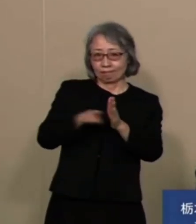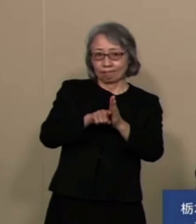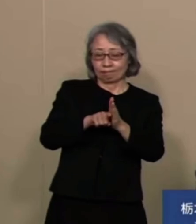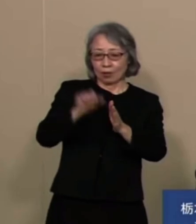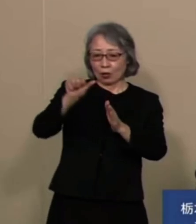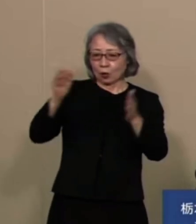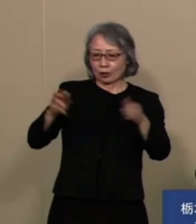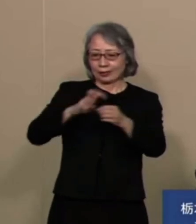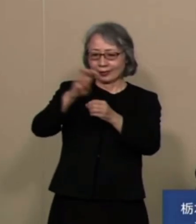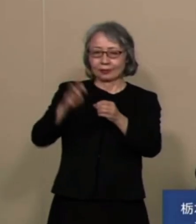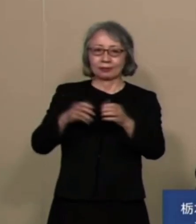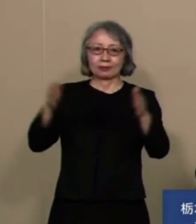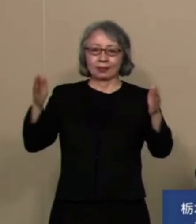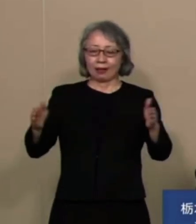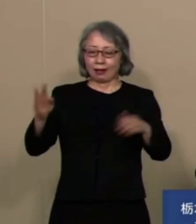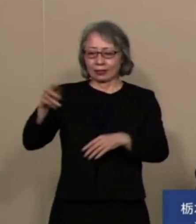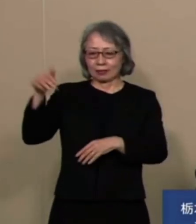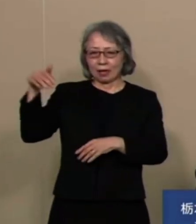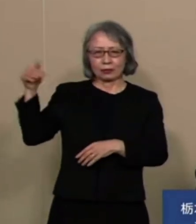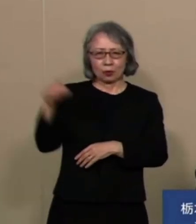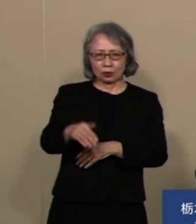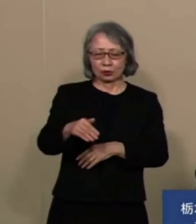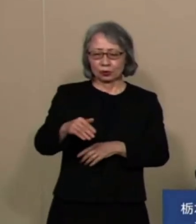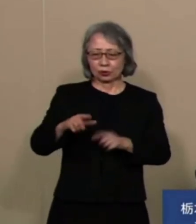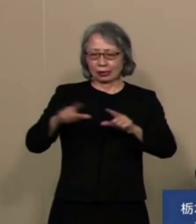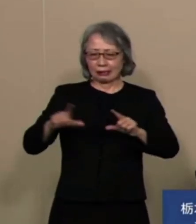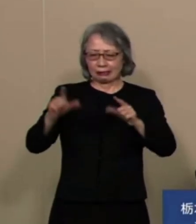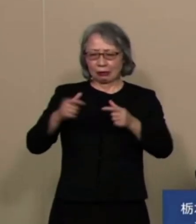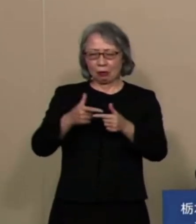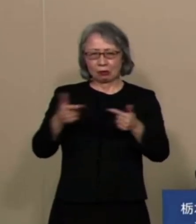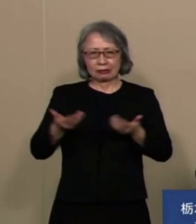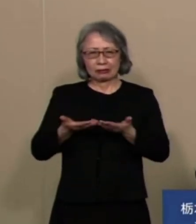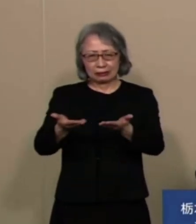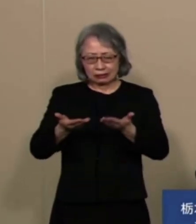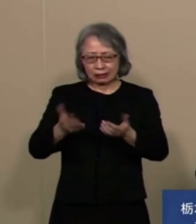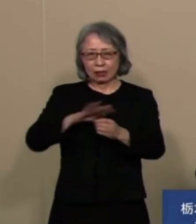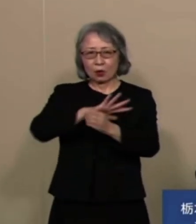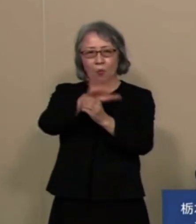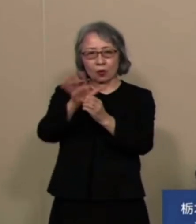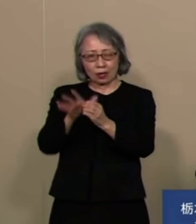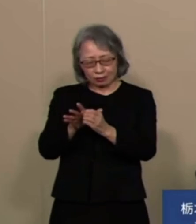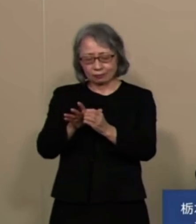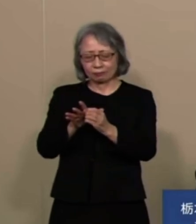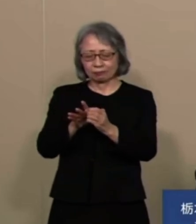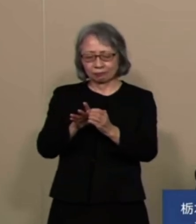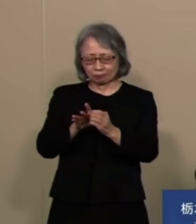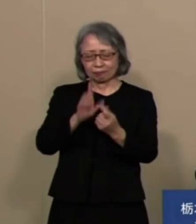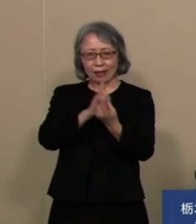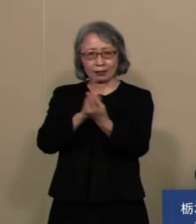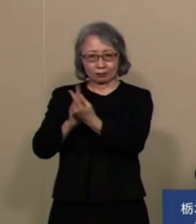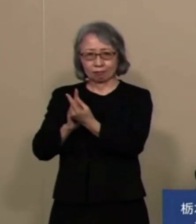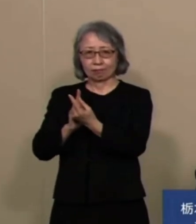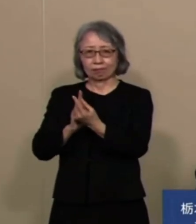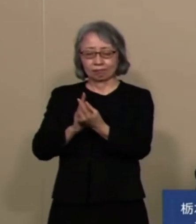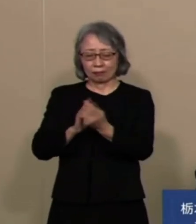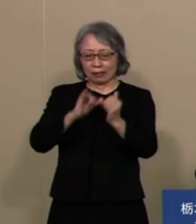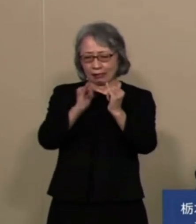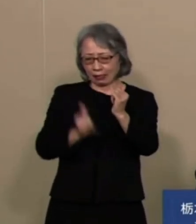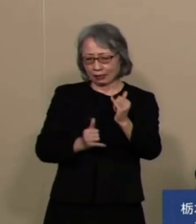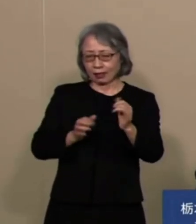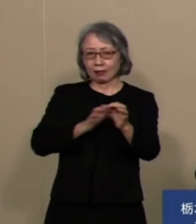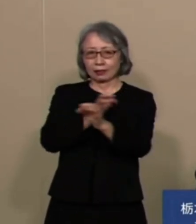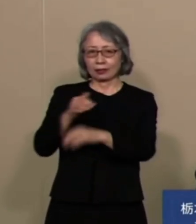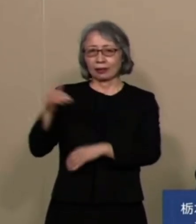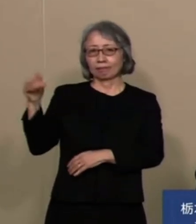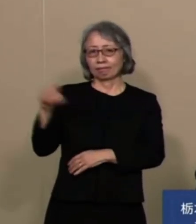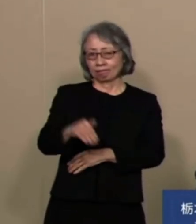以来後期20年間リーマンショック東日本大震災新型コロナウイルス感染症対策と歴史